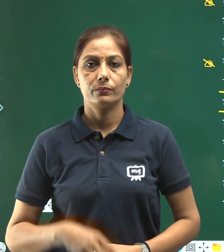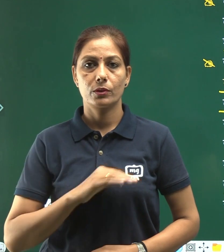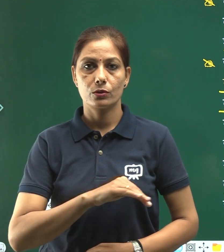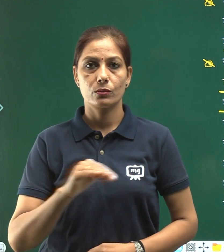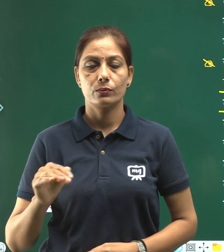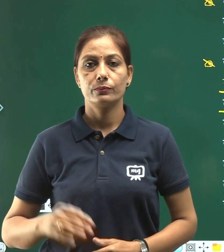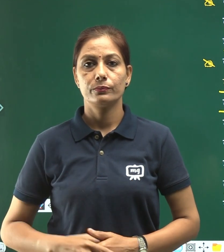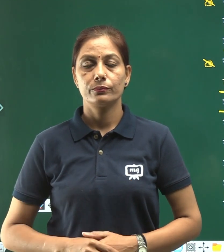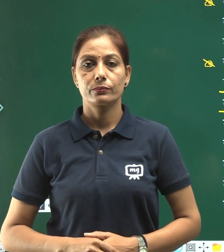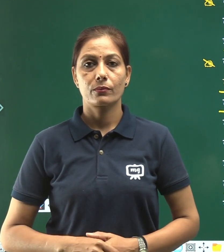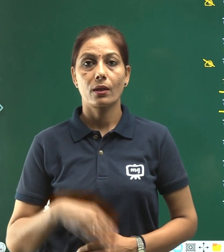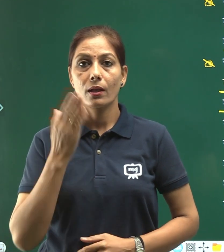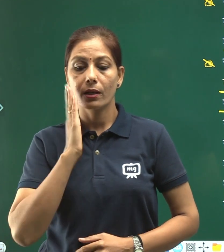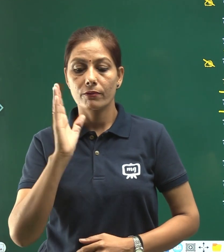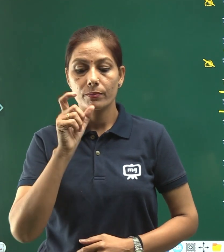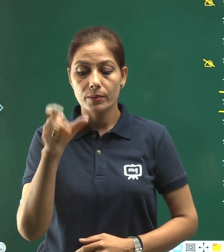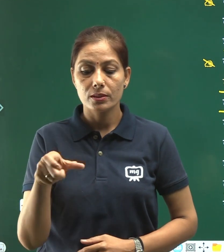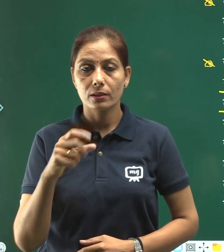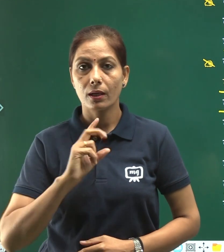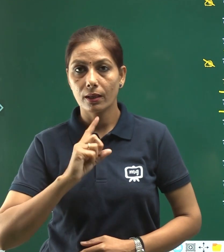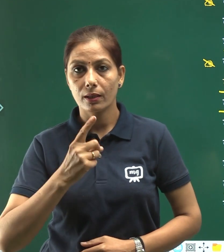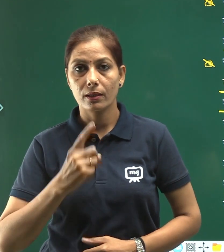बच्चों, कवि का कहना है कि